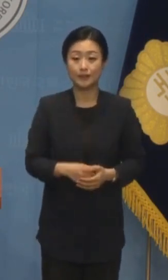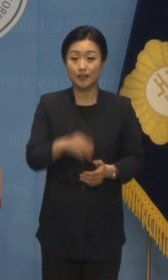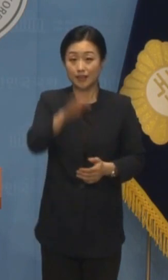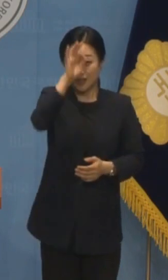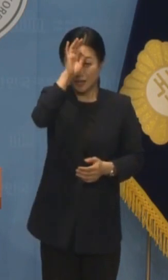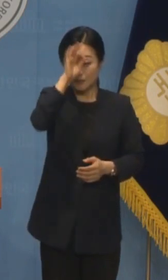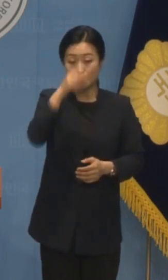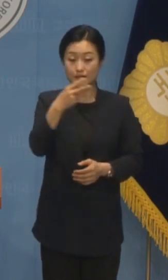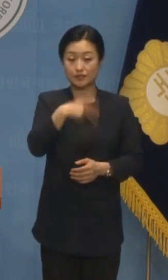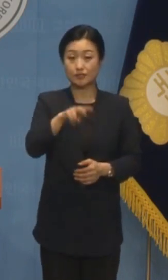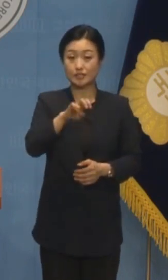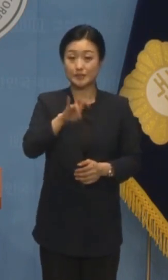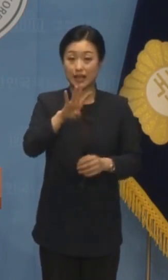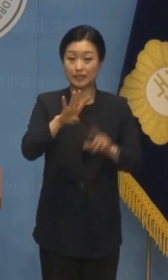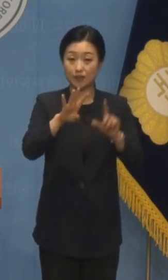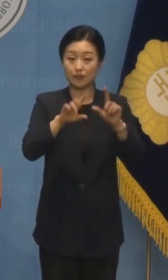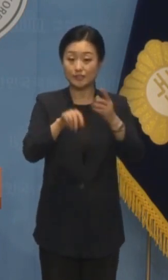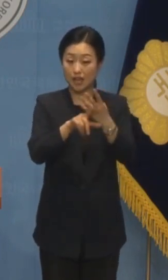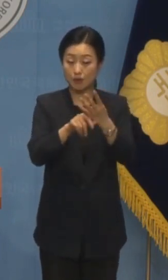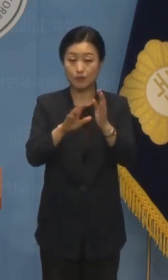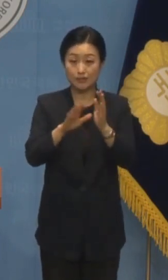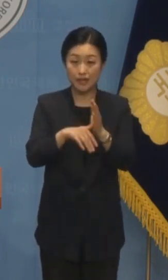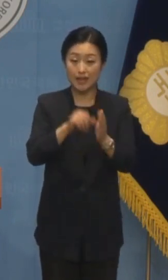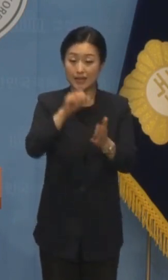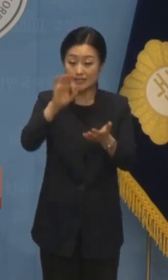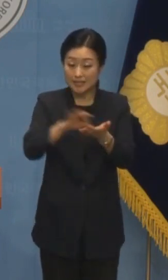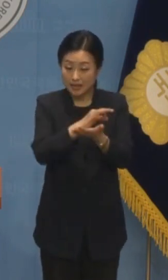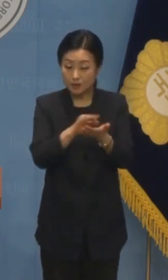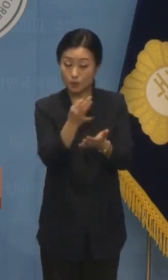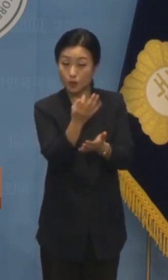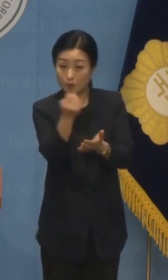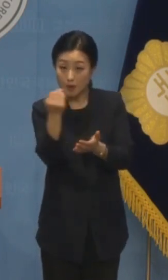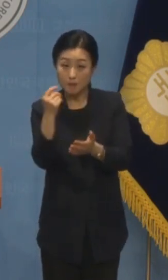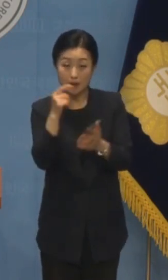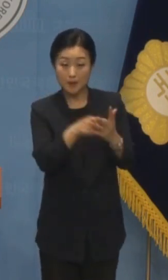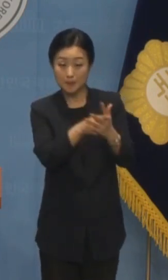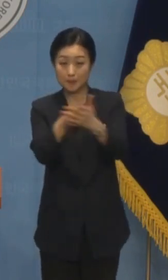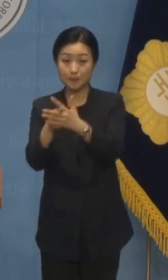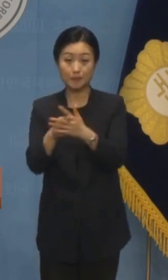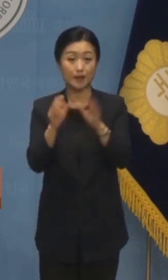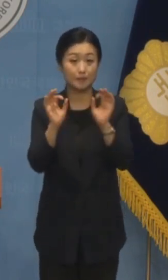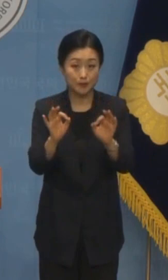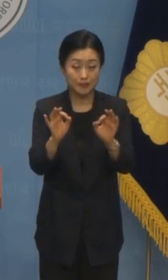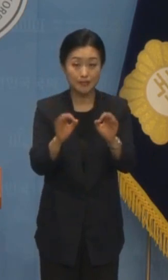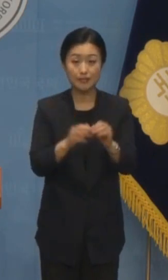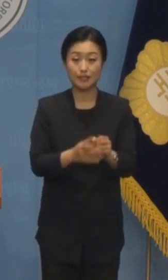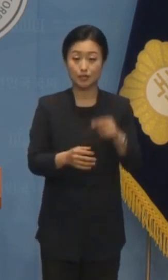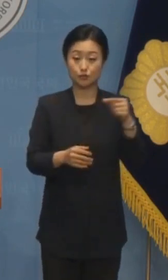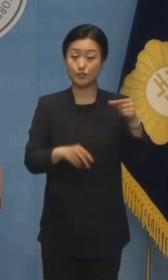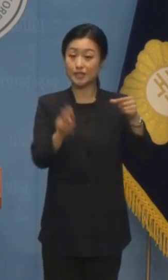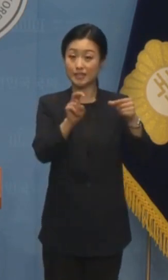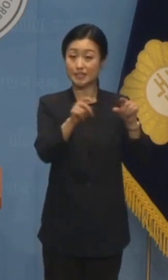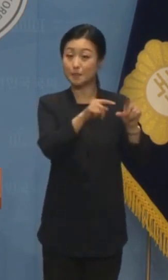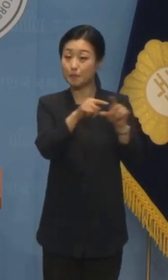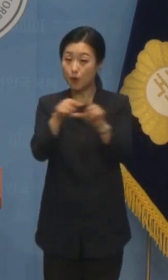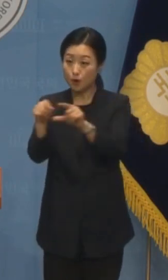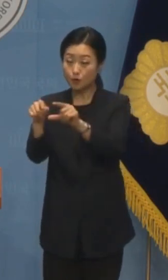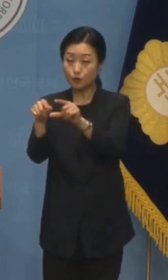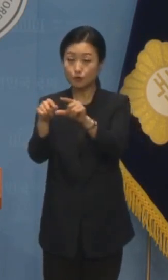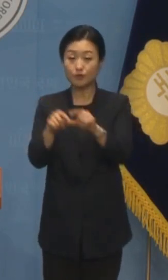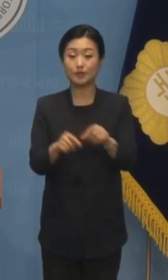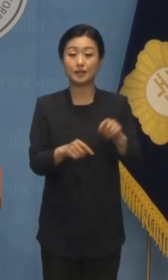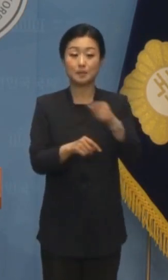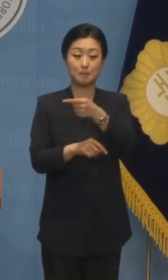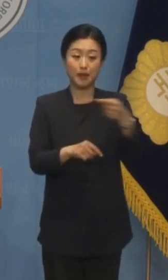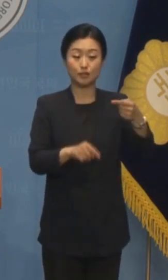IMF 2024년 4월 재정점검 보고서 2023년 일반정부 기준으로 G20 평균 총 재정 수지는